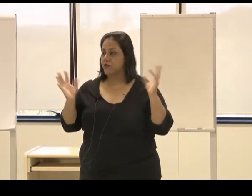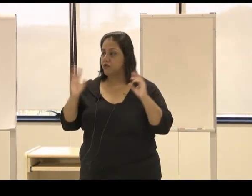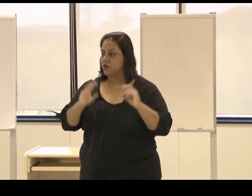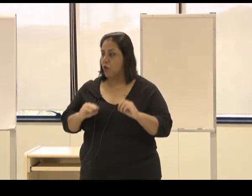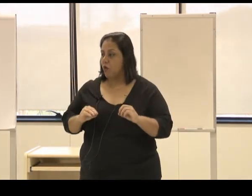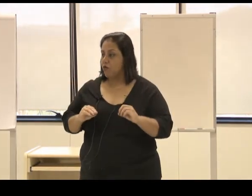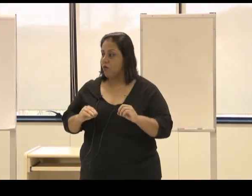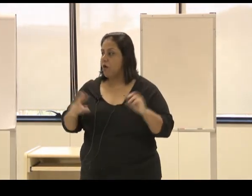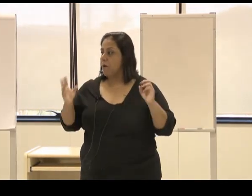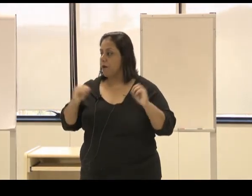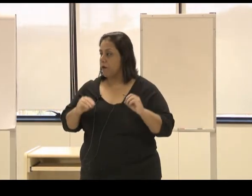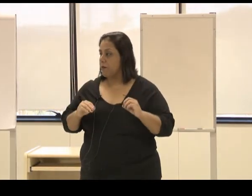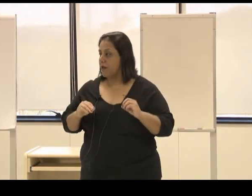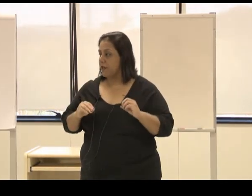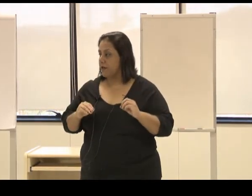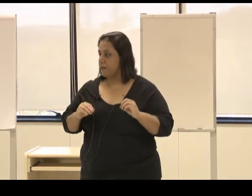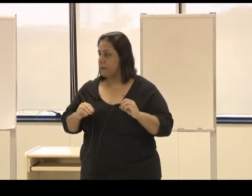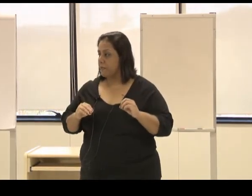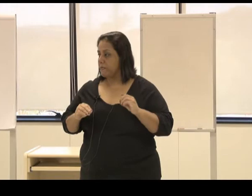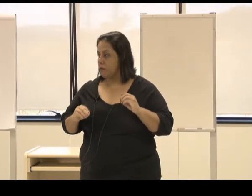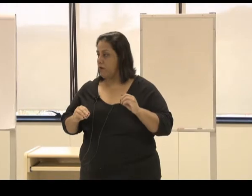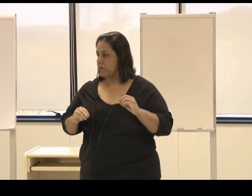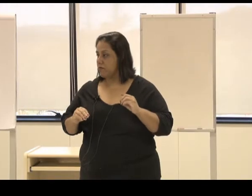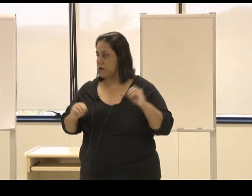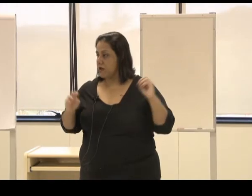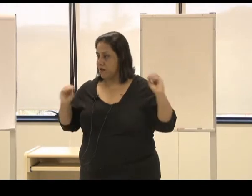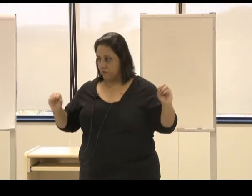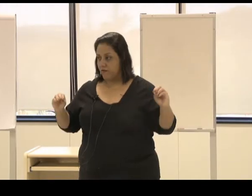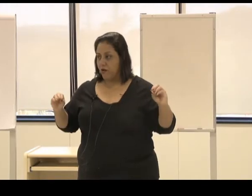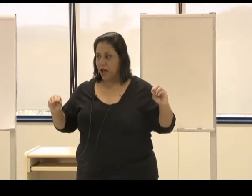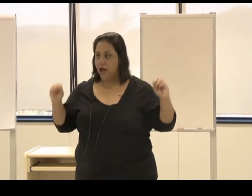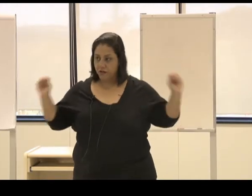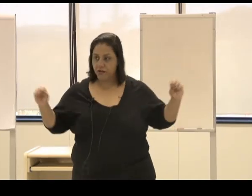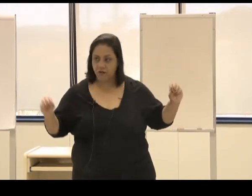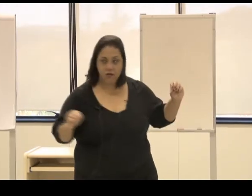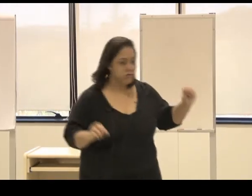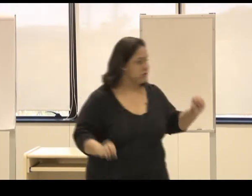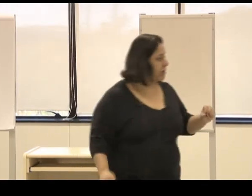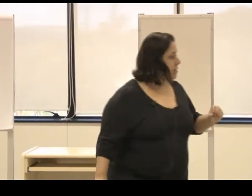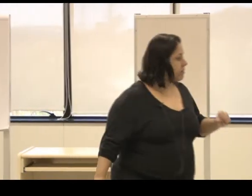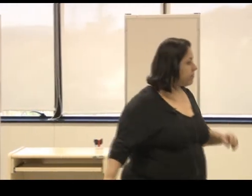de novo para compreender. Tá bom? Vão olhar e vão saber.